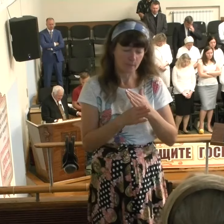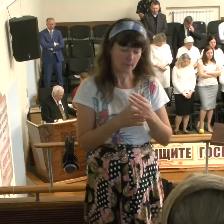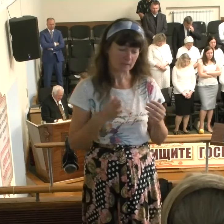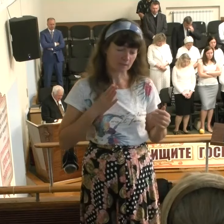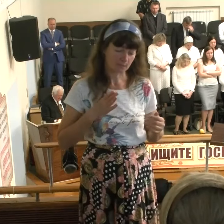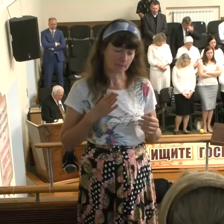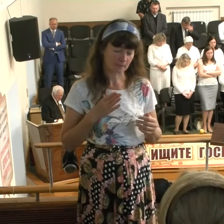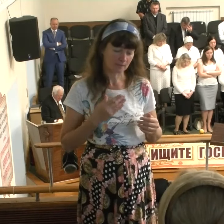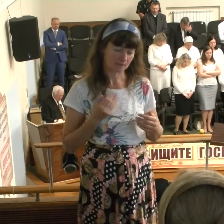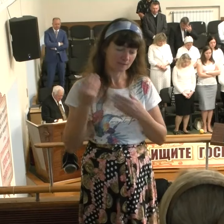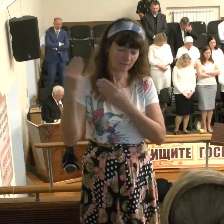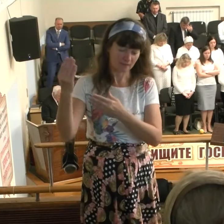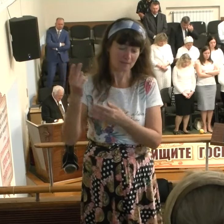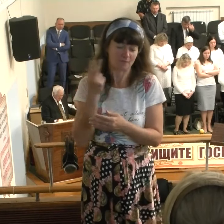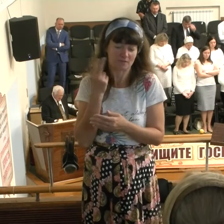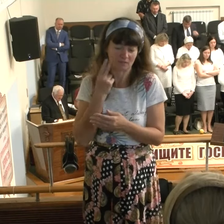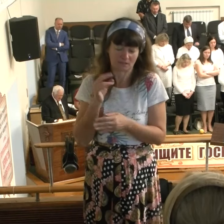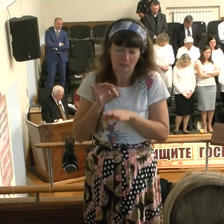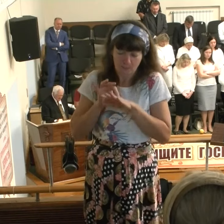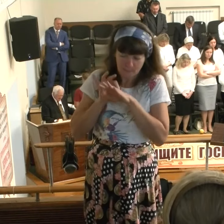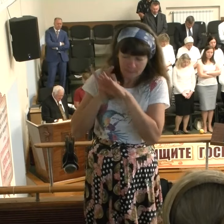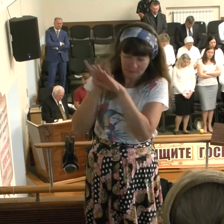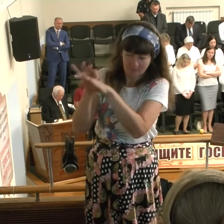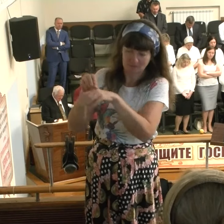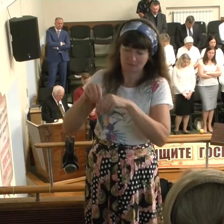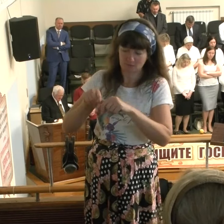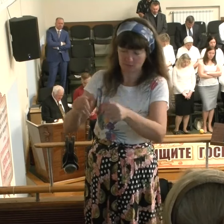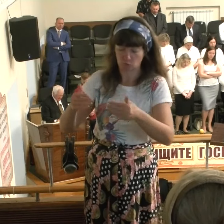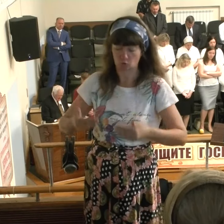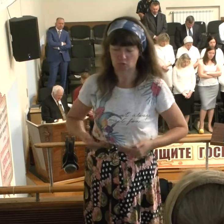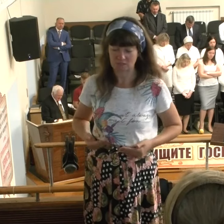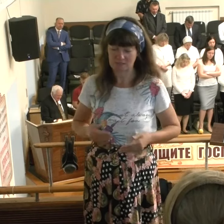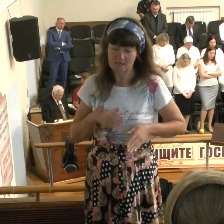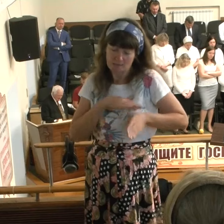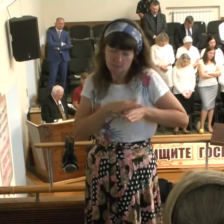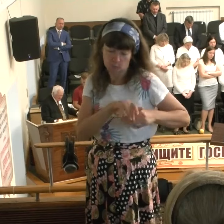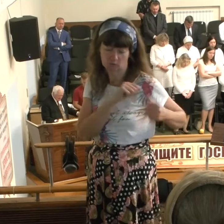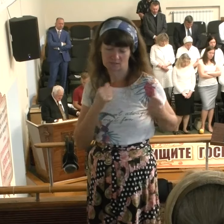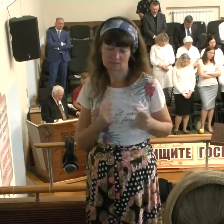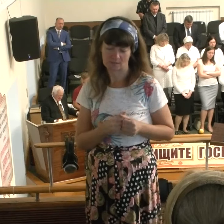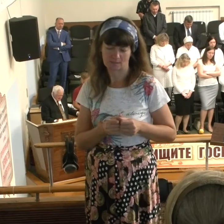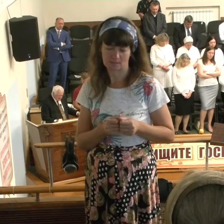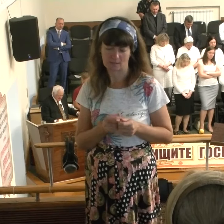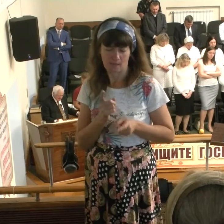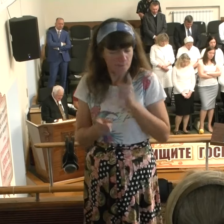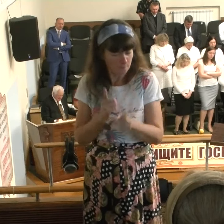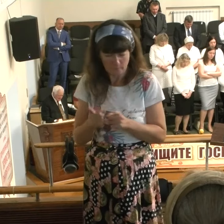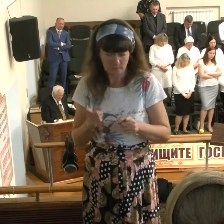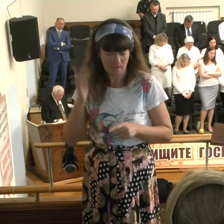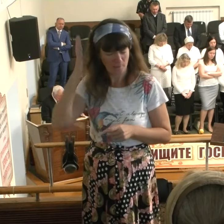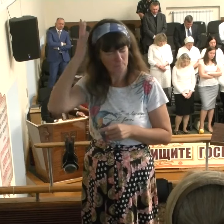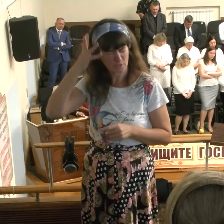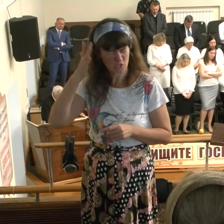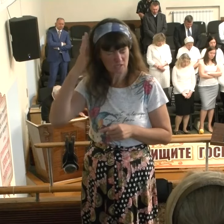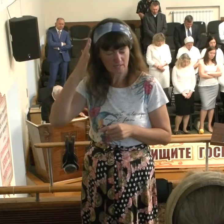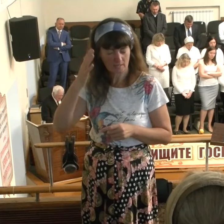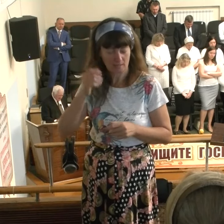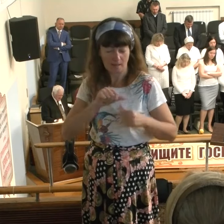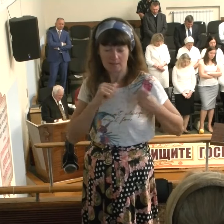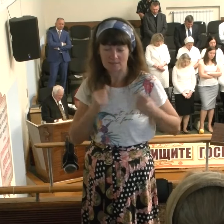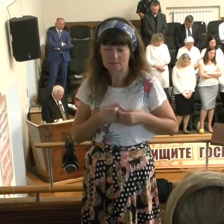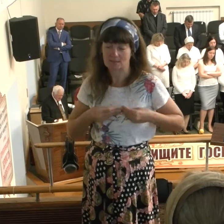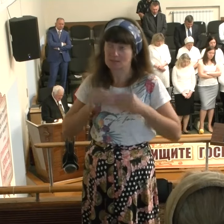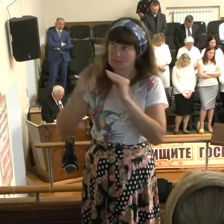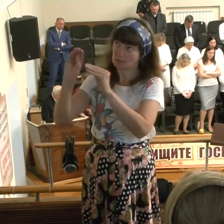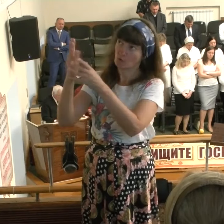Твоим всегда. Проведи его в жизни, поселись в его сердце. Измени все мышление и сердце, мы предаем в руки